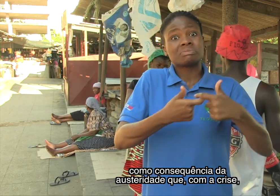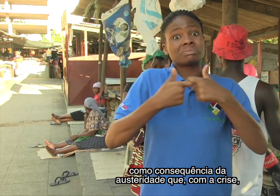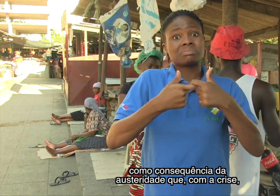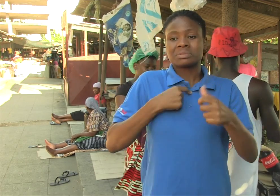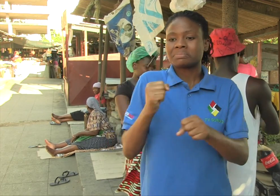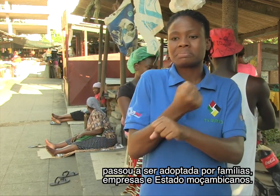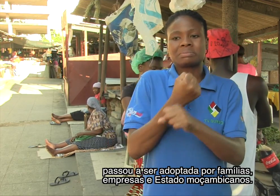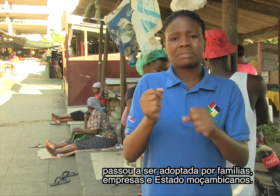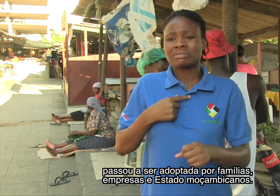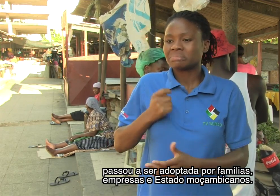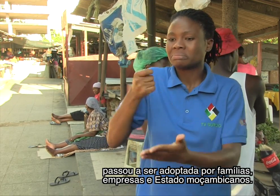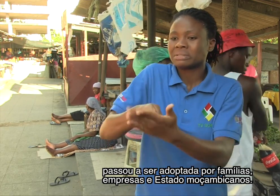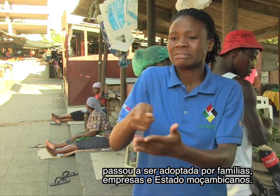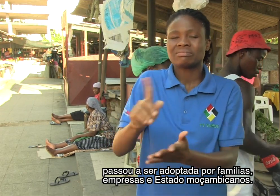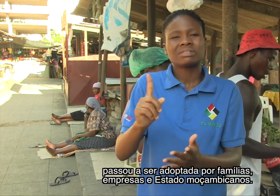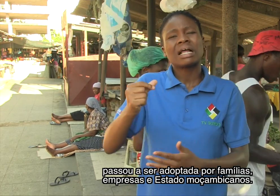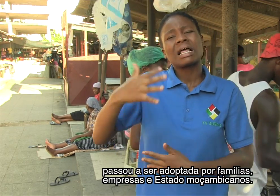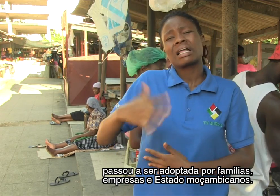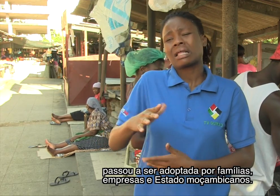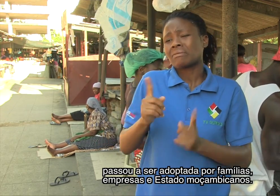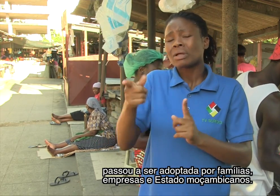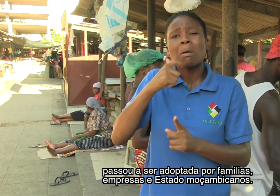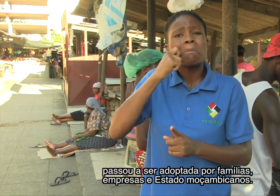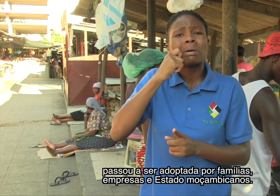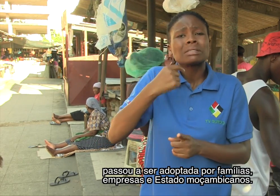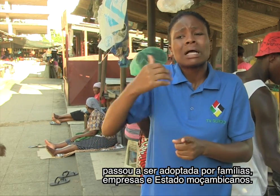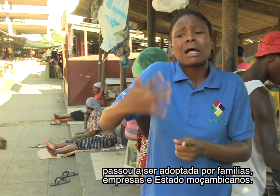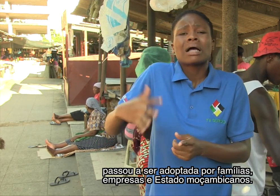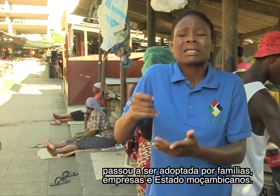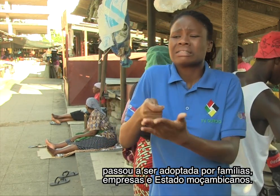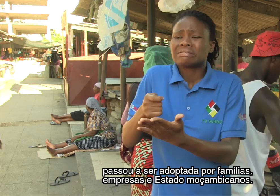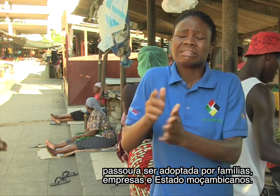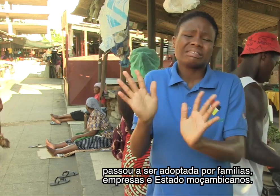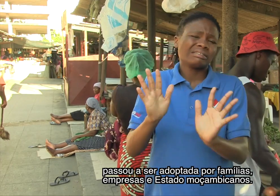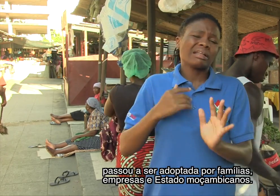com a crise, passou a ser adotada por famílias, empresas e estados moçambicanos.